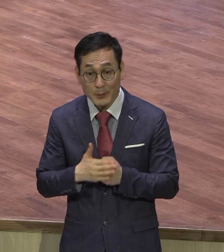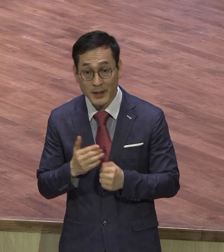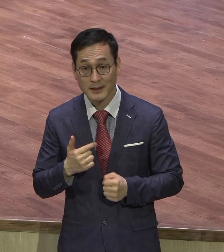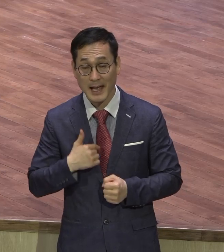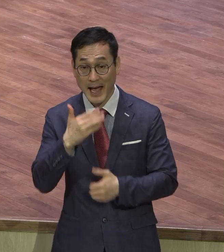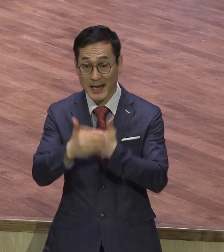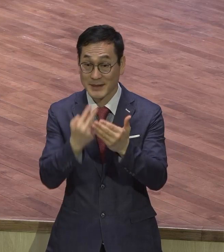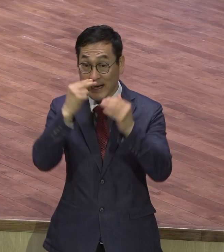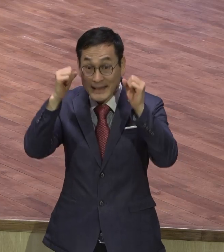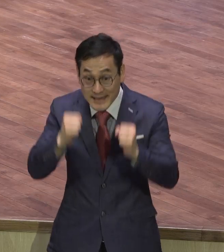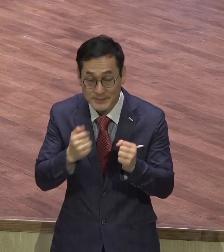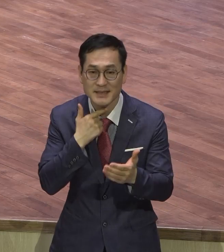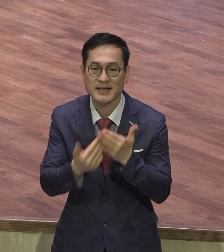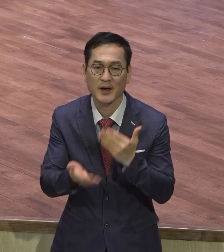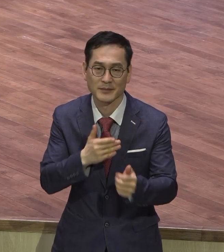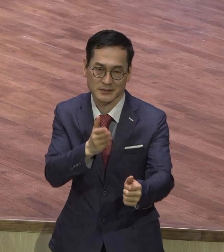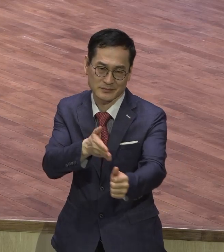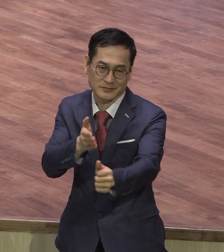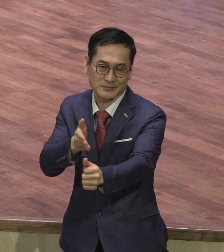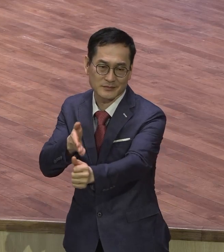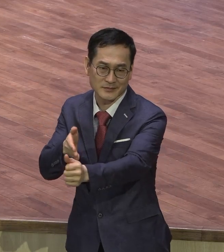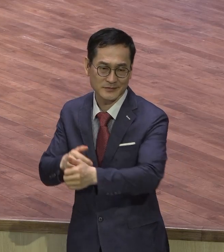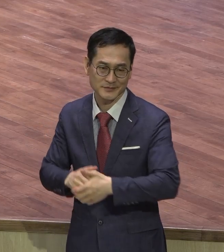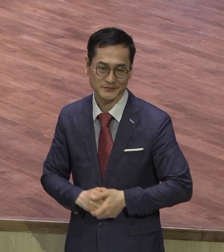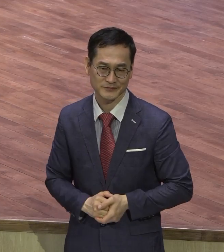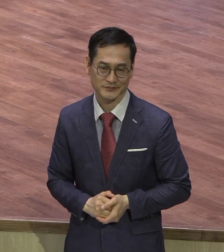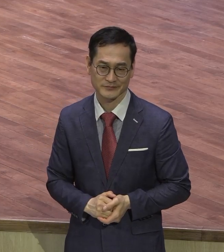체험하시기 바랍니다. 이 뭔지 팍팍 쓰지 말고